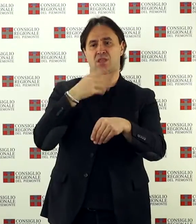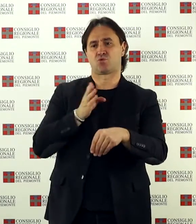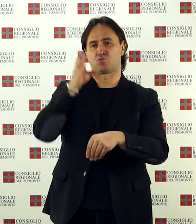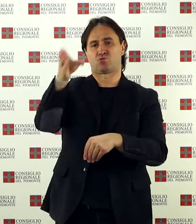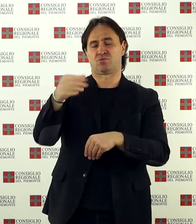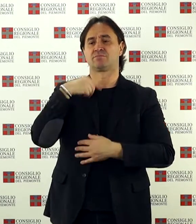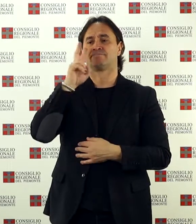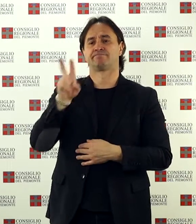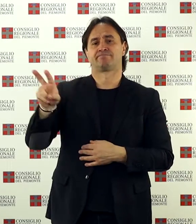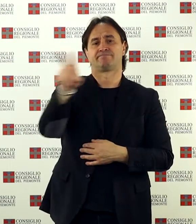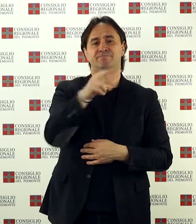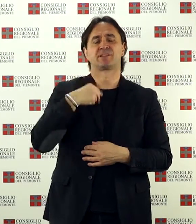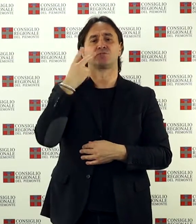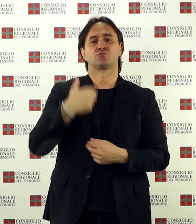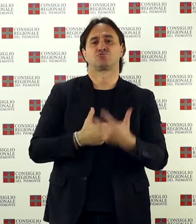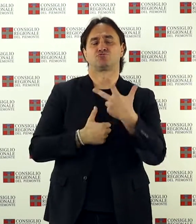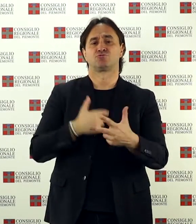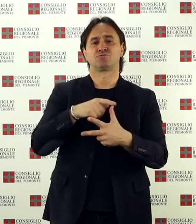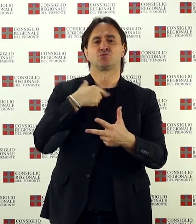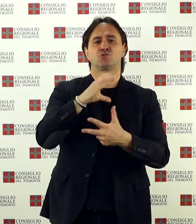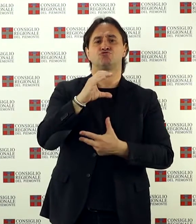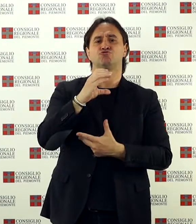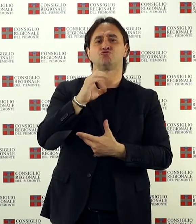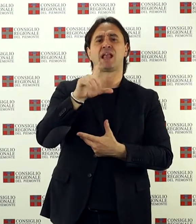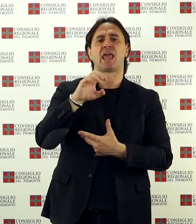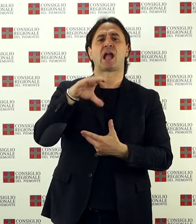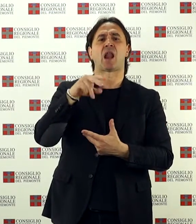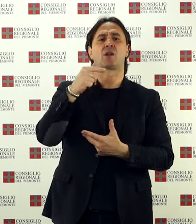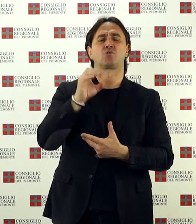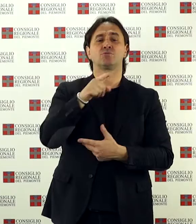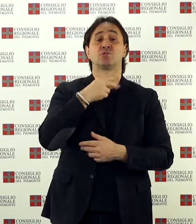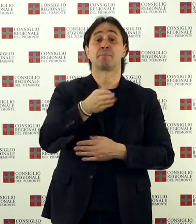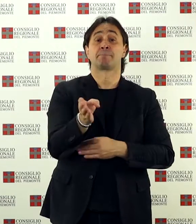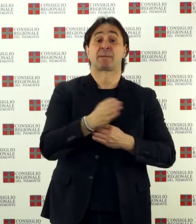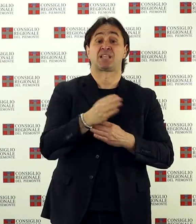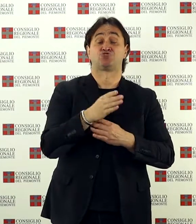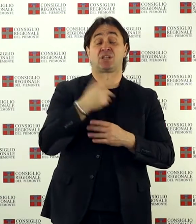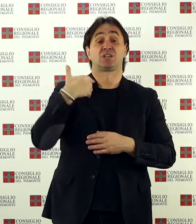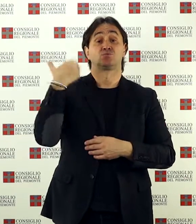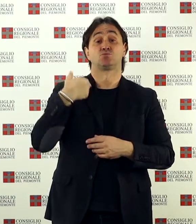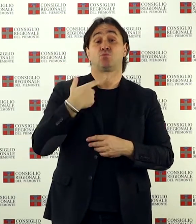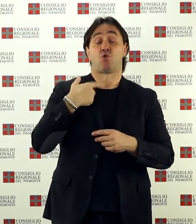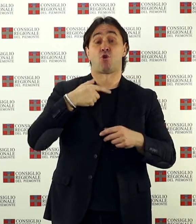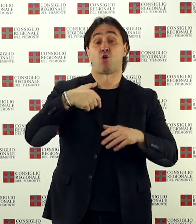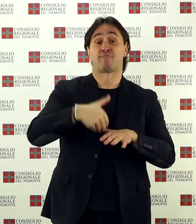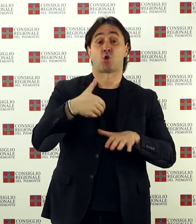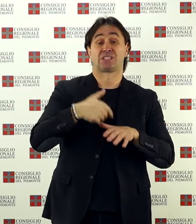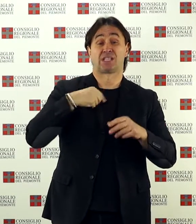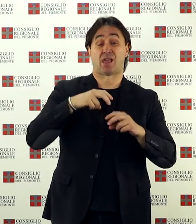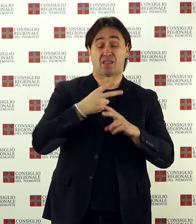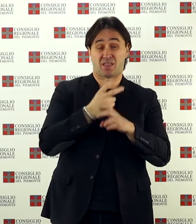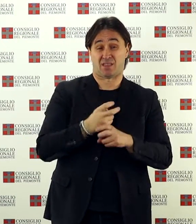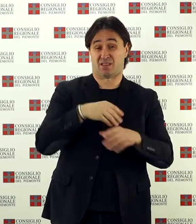di Torino per visionare i tre esemplari di Celecanto, un raro pesce fossile al centro di una problematica richiesta di prestito